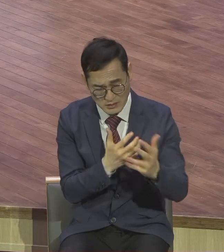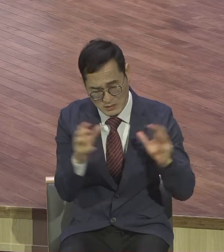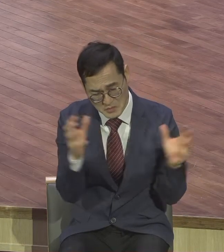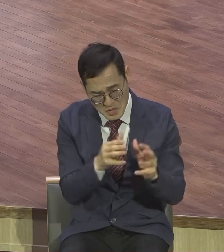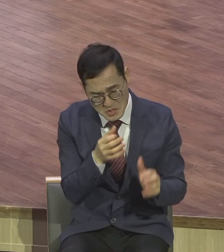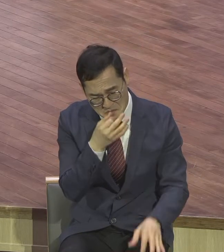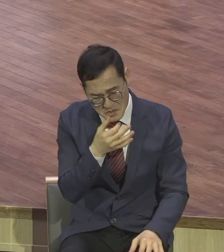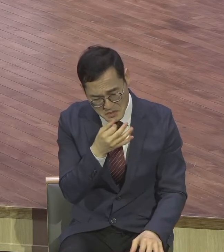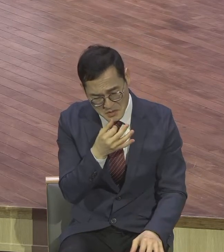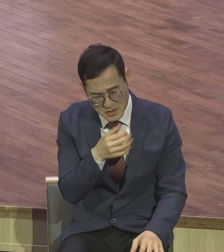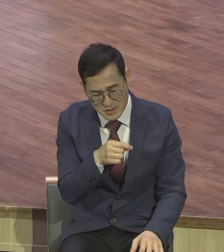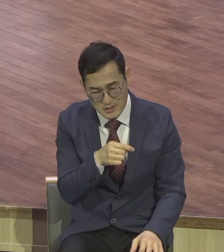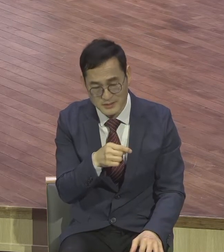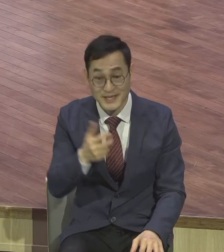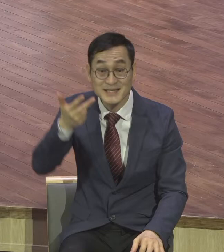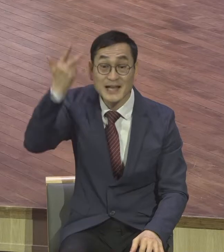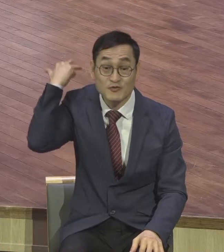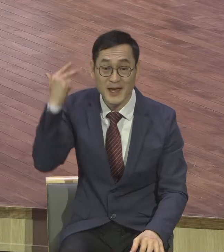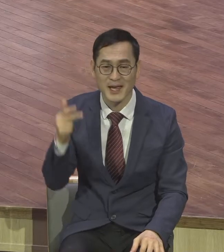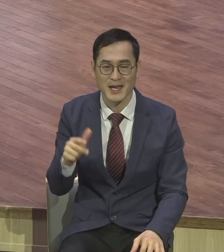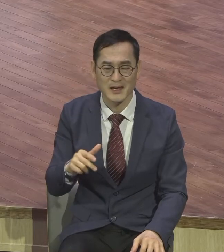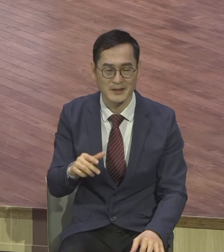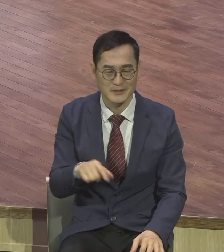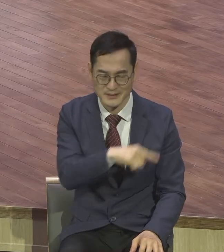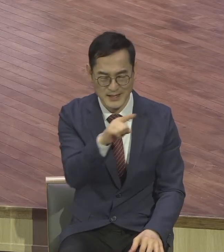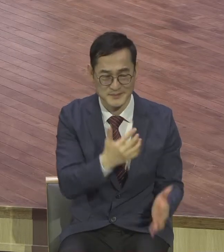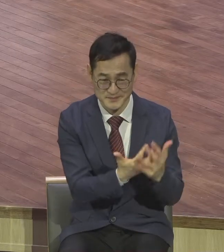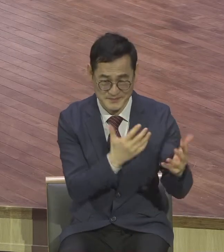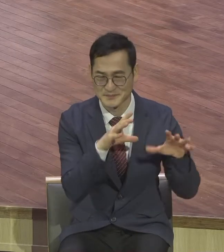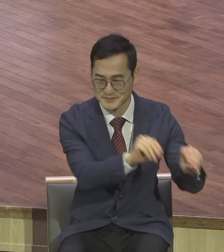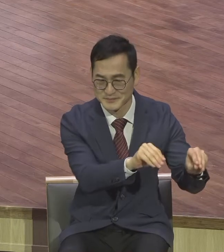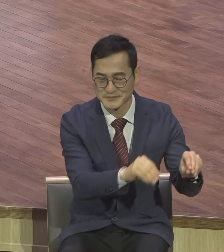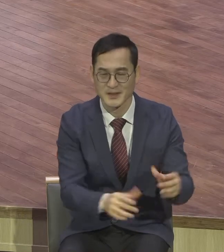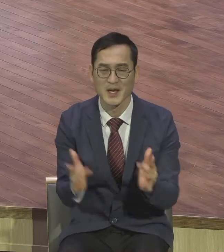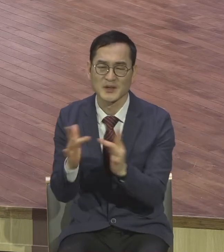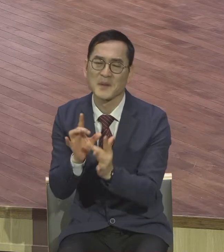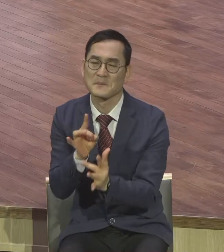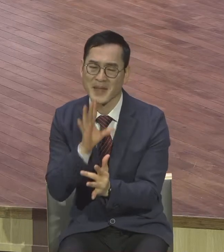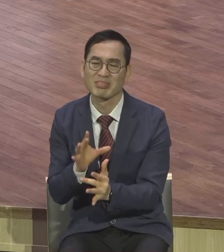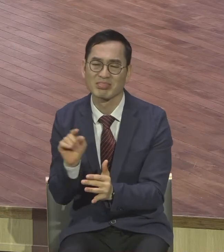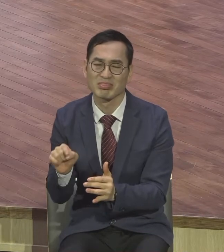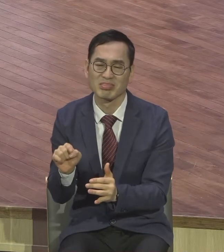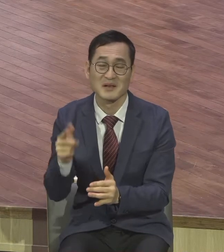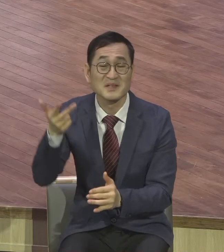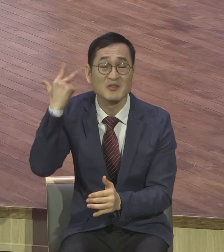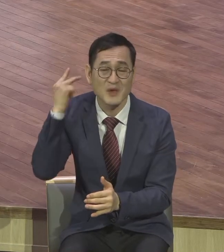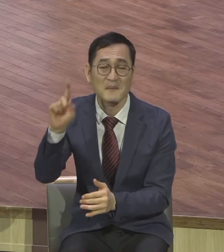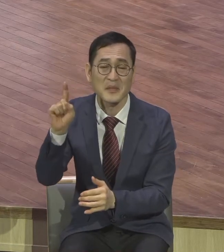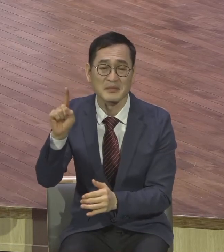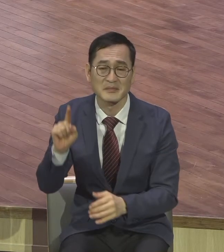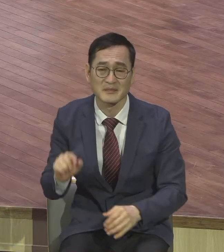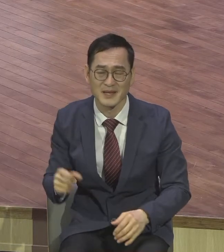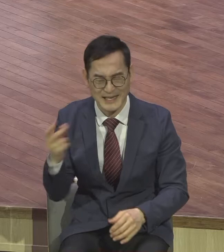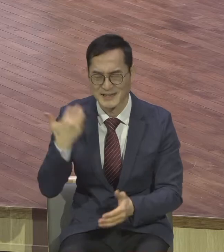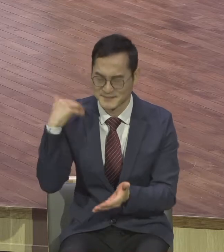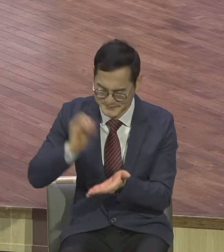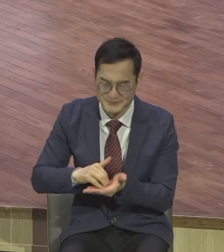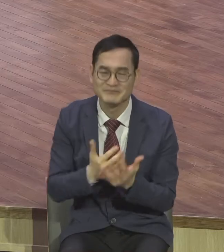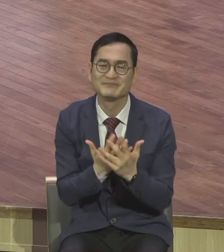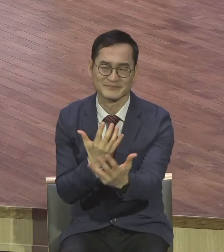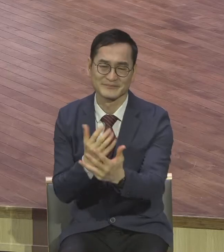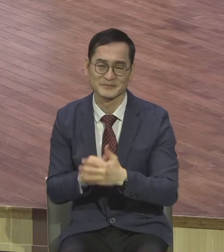다시 현장 예배를 드리게 되는데 지금 전 세계적으로 코로나 백신이 지금 나와서